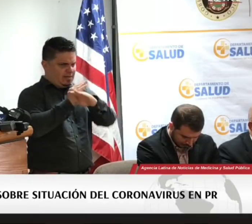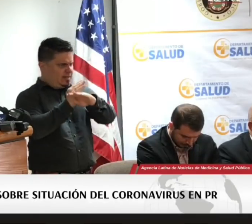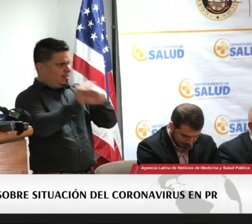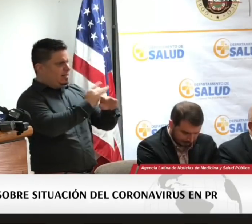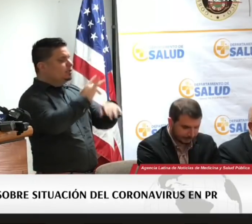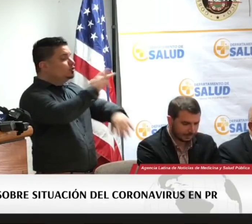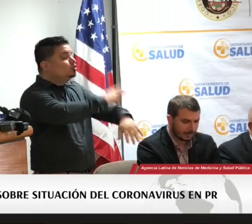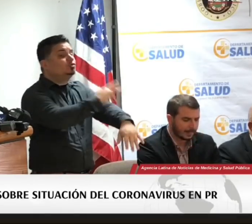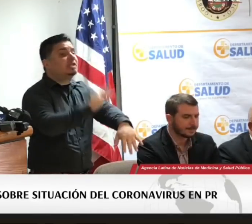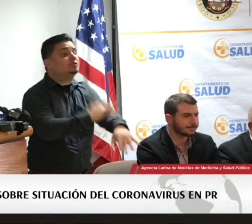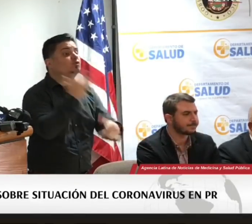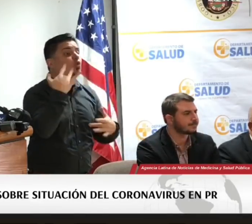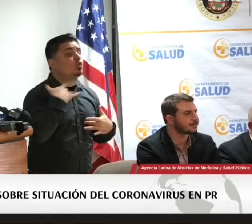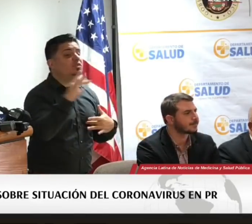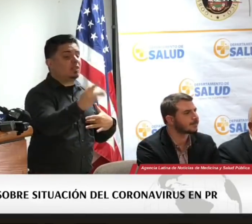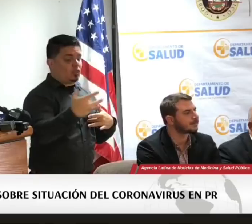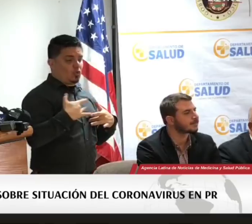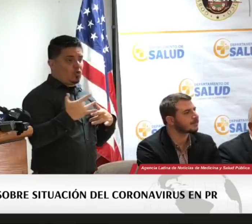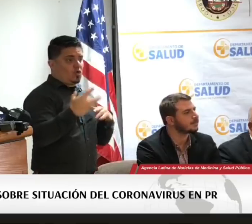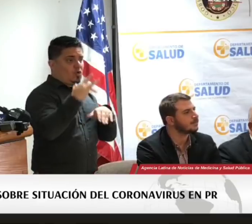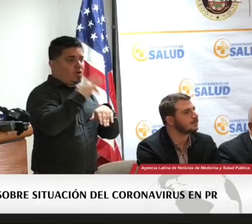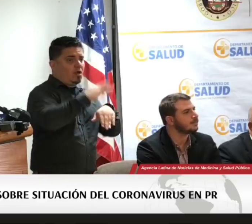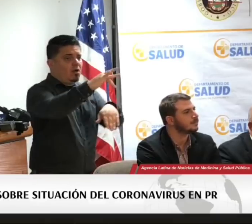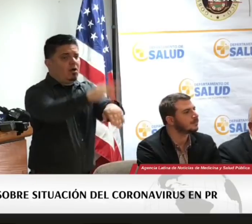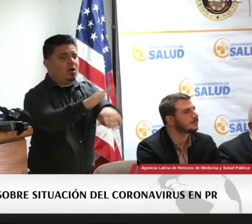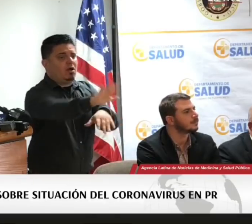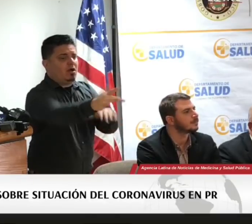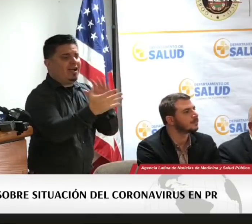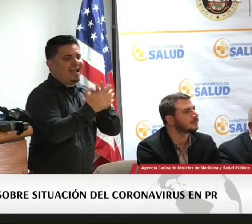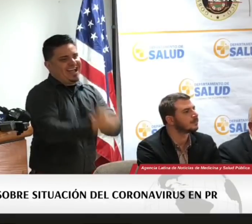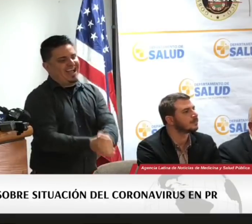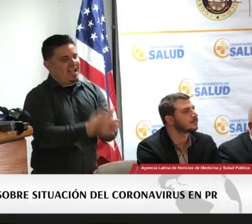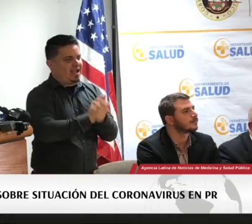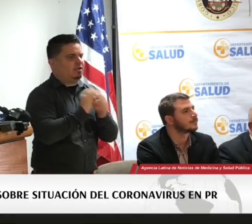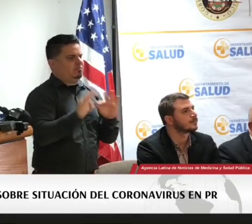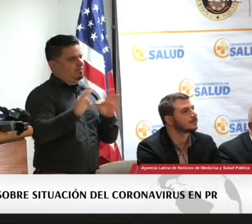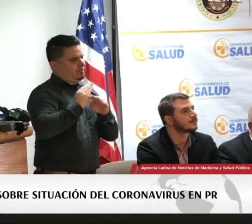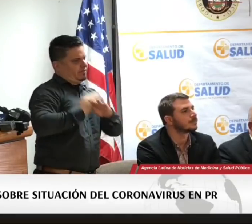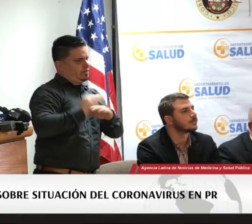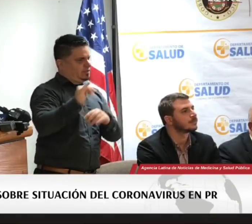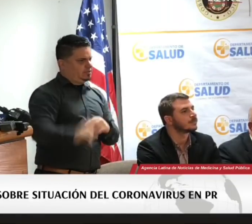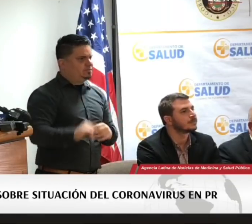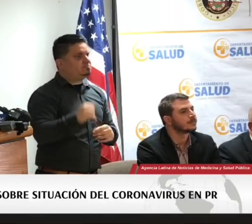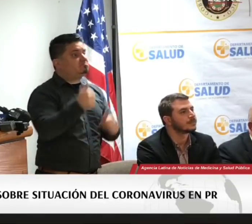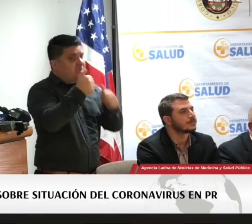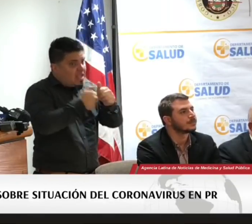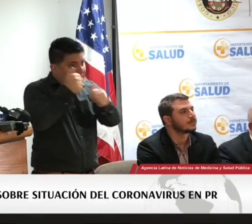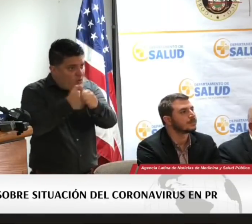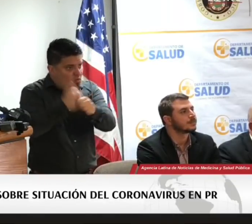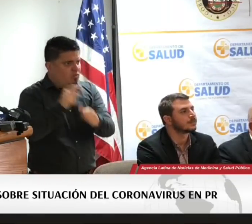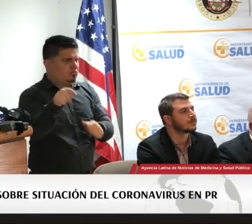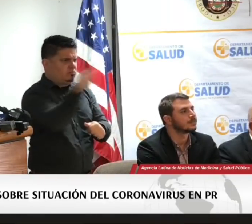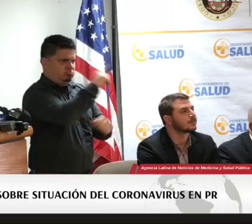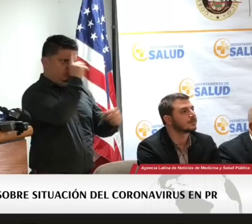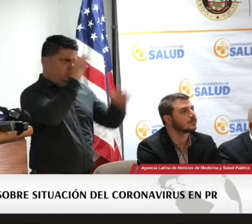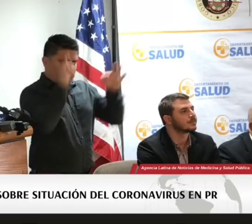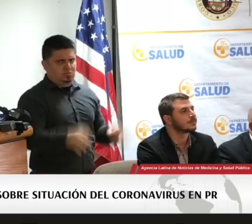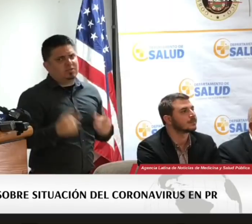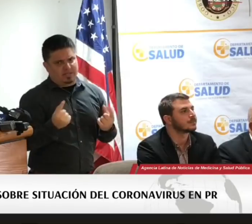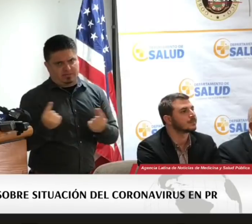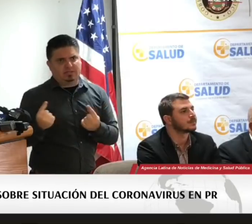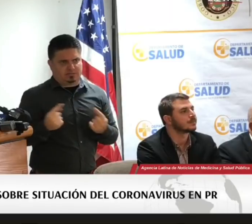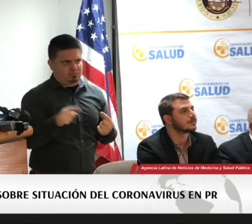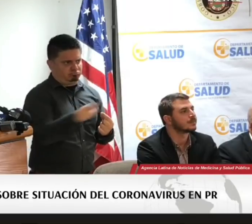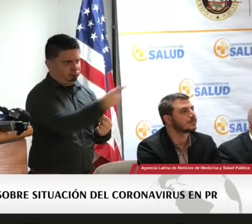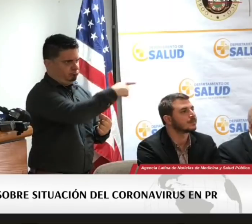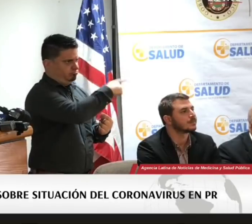más importante para mí. El resto, ¿verdad?, pues yo creo que correspondería entonces hacerle la pregunta a las personas. Entonces quisiera saber,